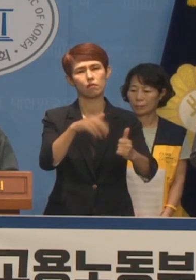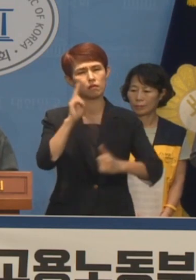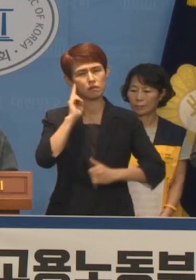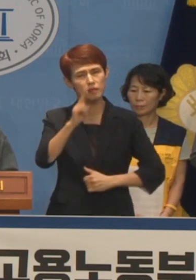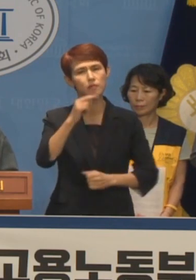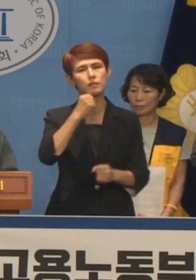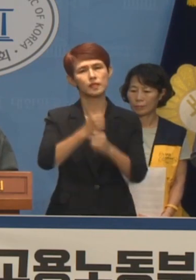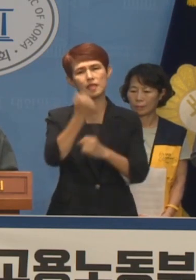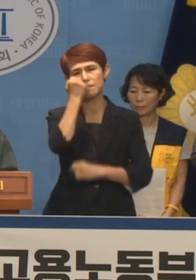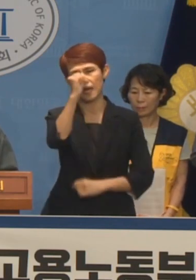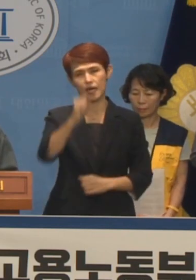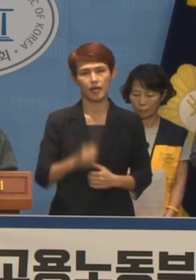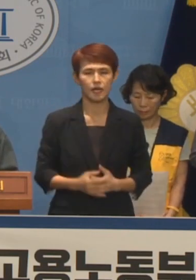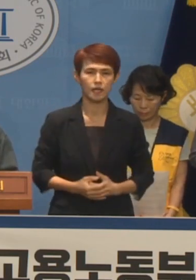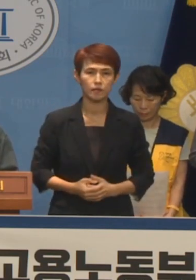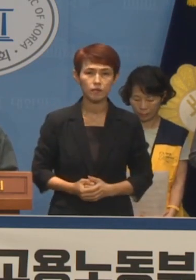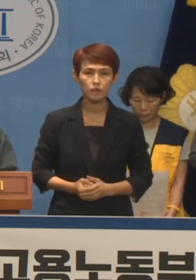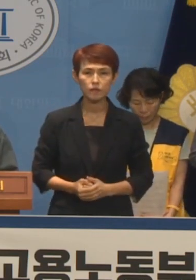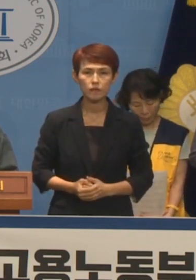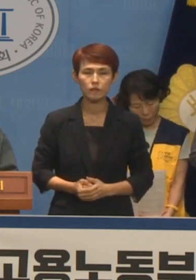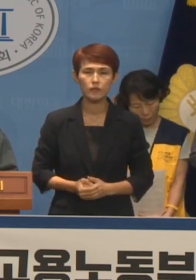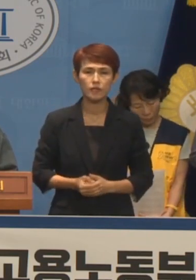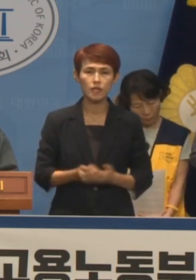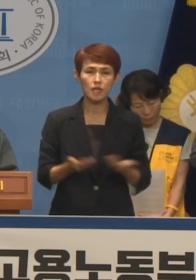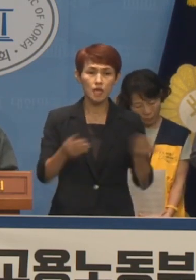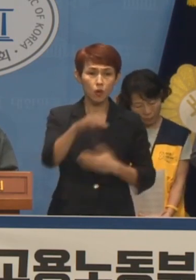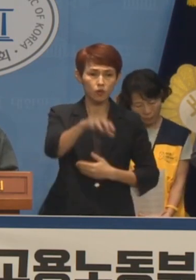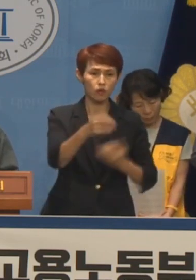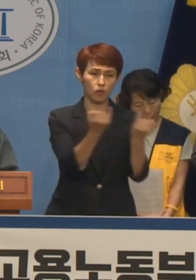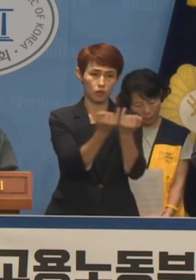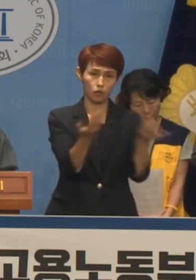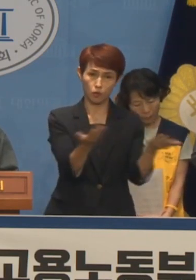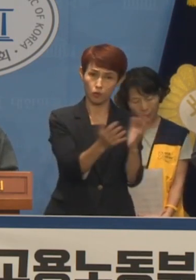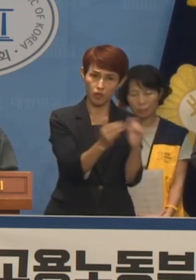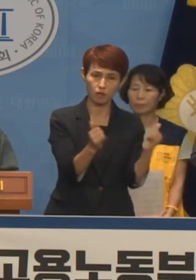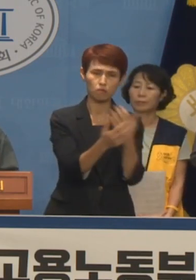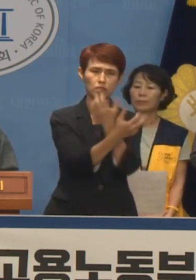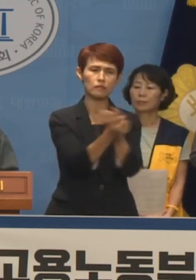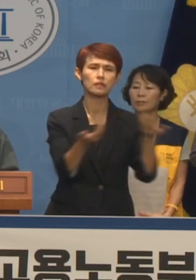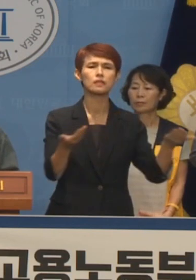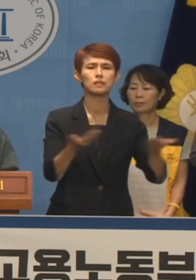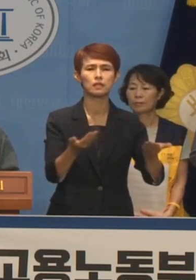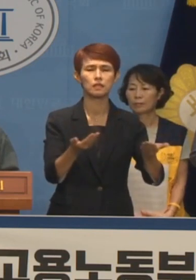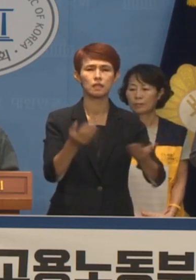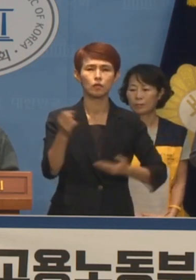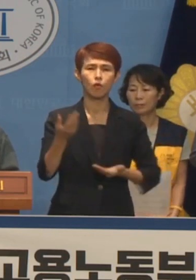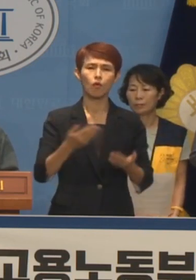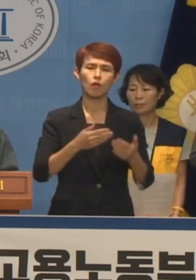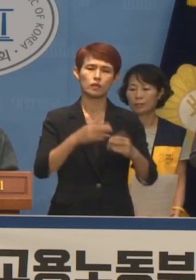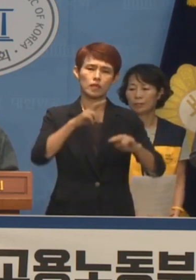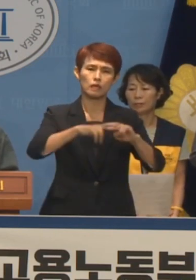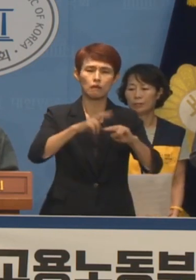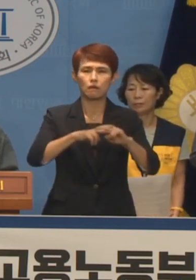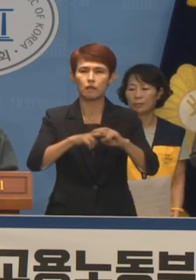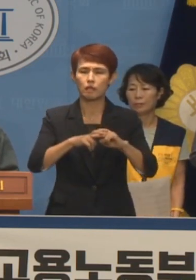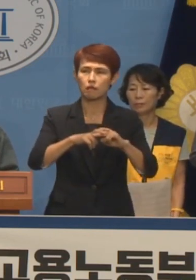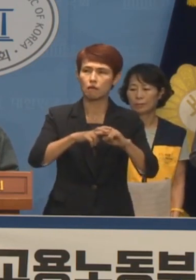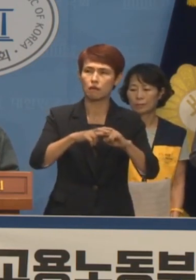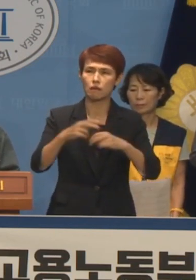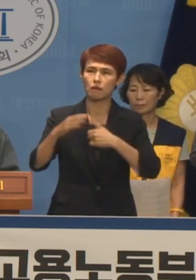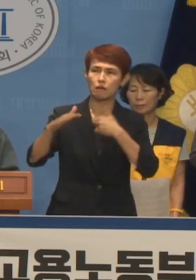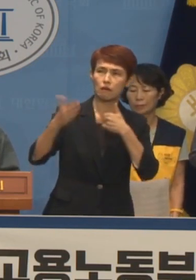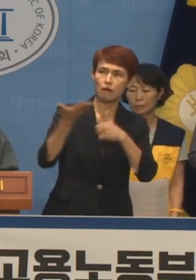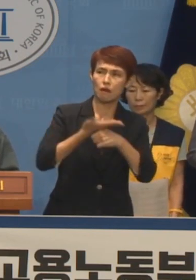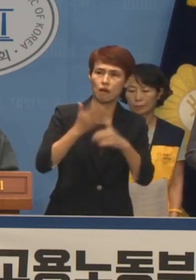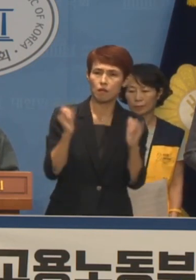것이 불보듯 뻔합니다. 일터의 많은 여성 노동자들은 비정규직의 불안정한 일자리를 전전하며